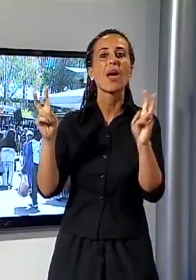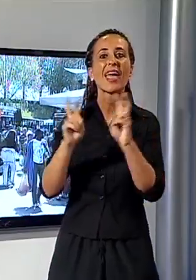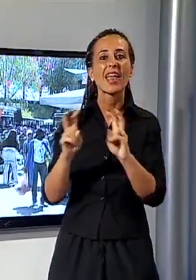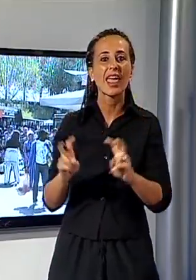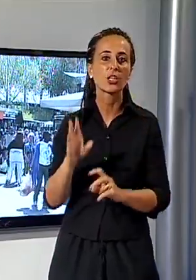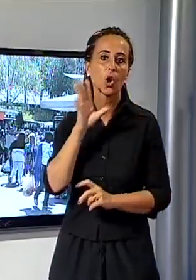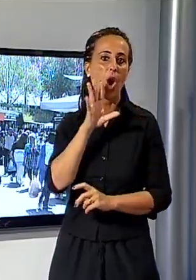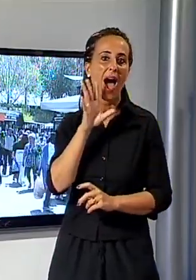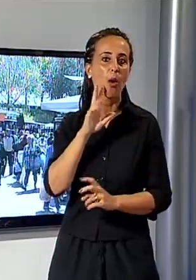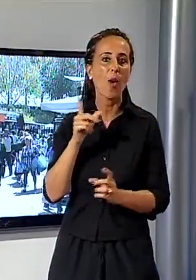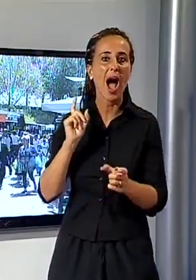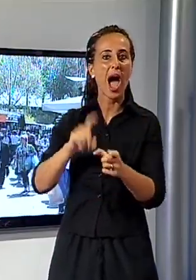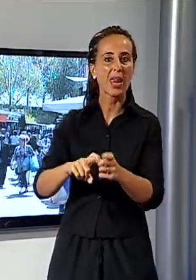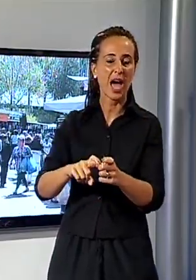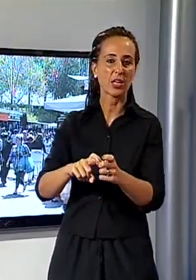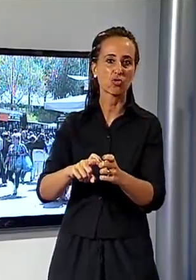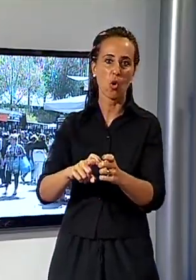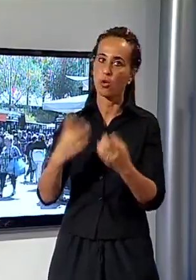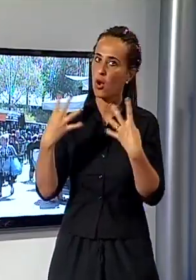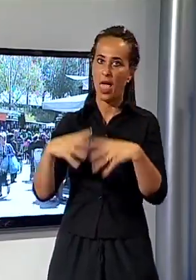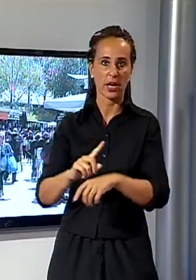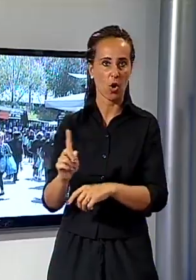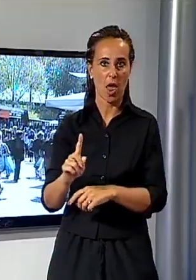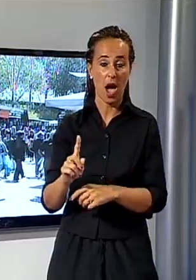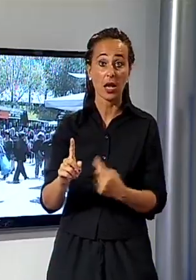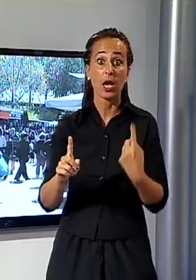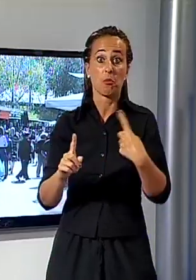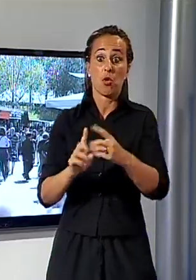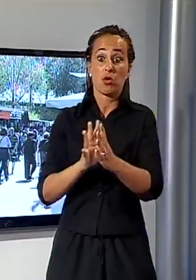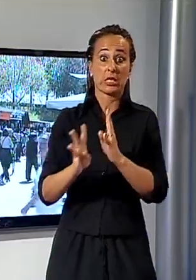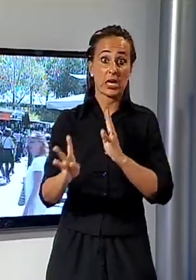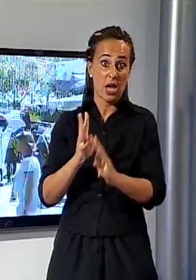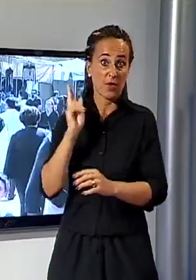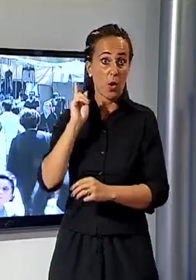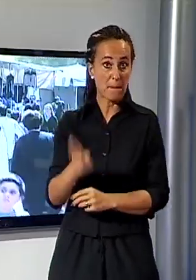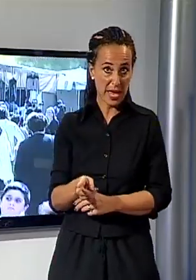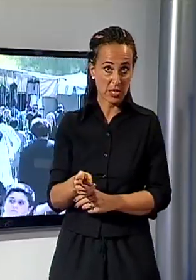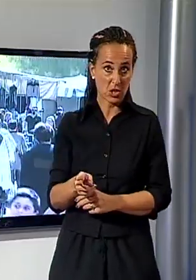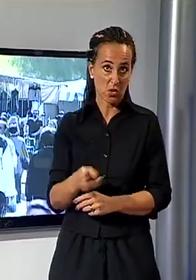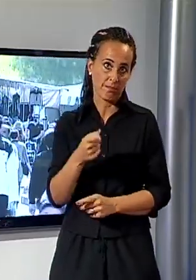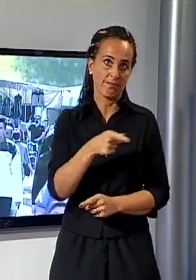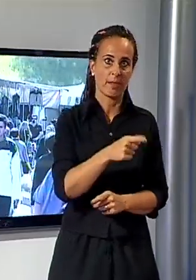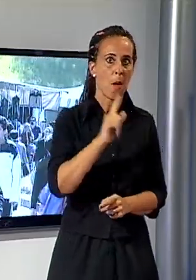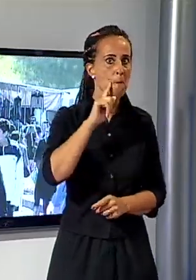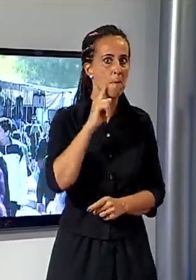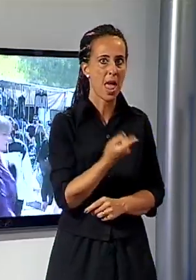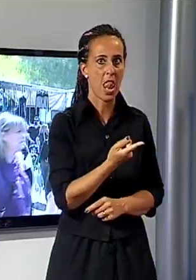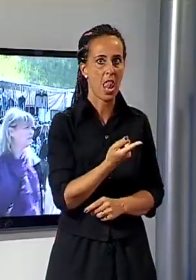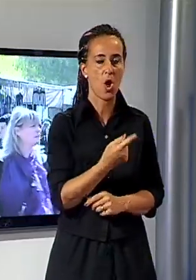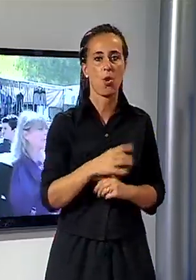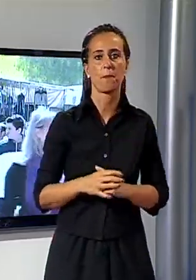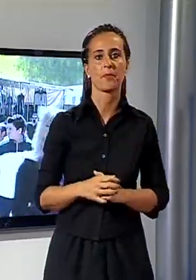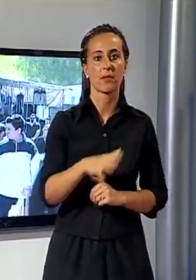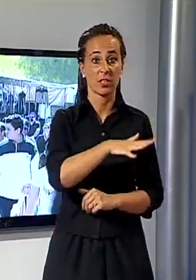Bacchettoni a Piazzale Don Baroni, alle Tagliate. Vediamo. Il mercato settimanale di Lucca non può